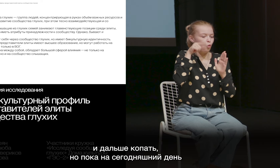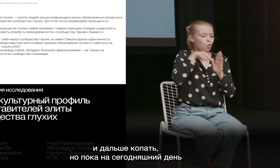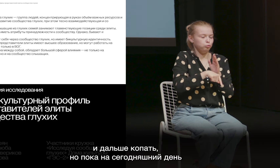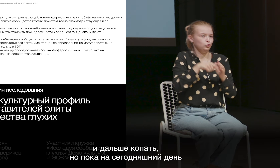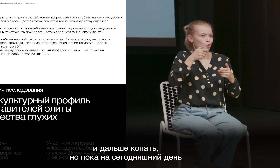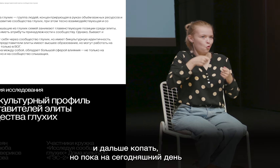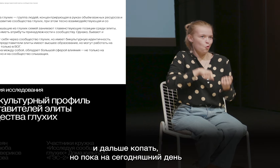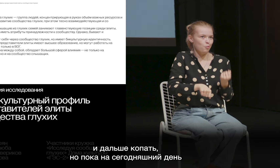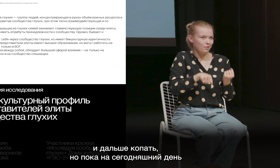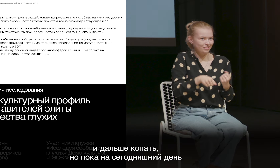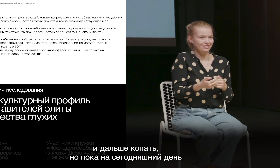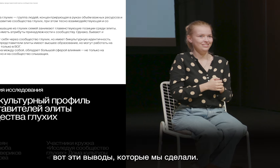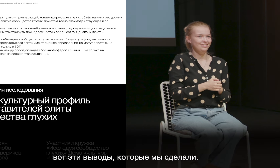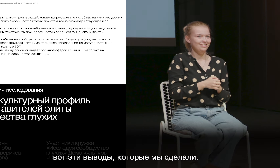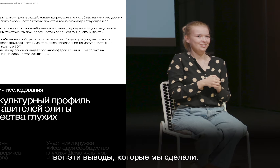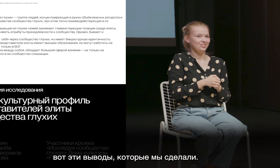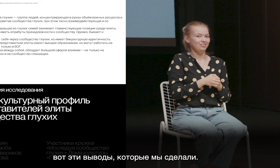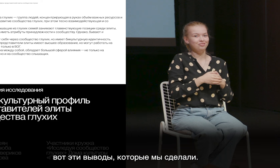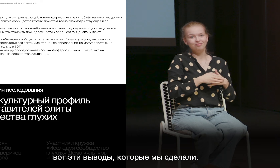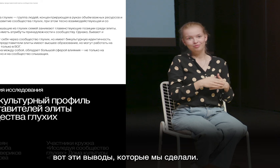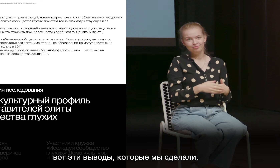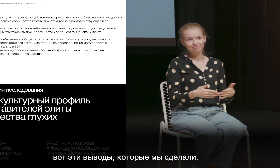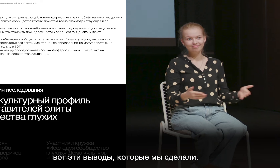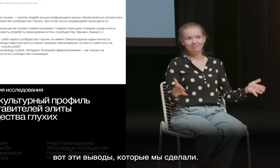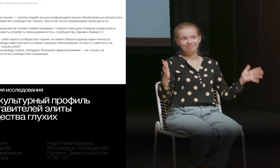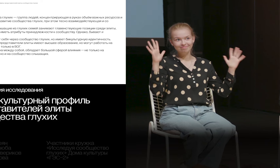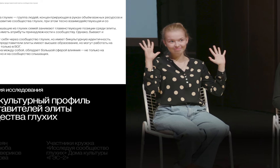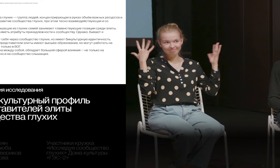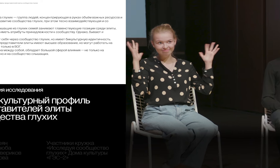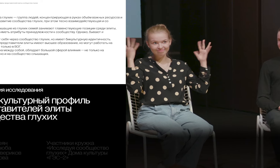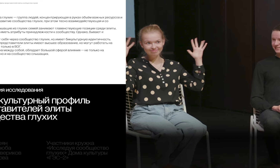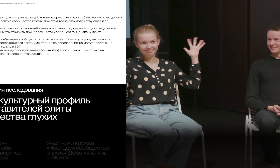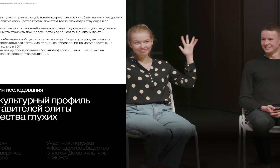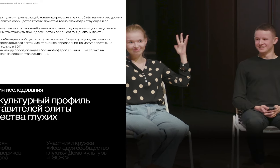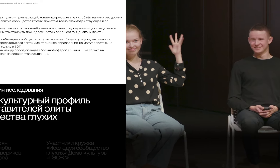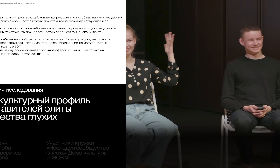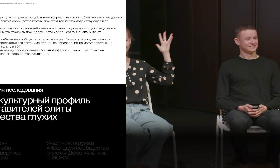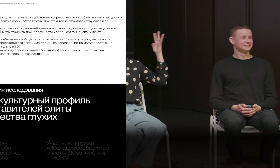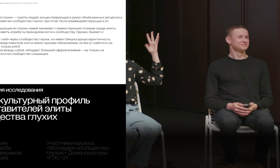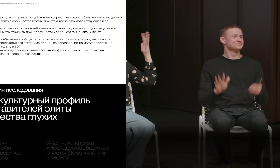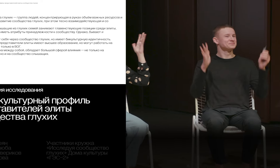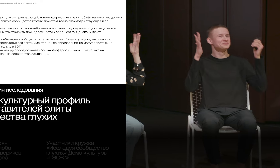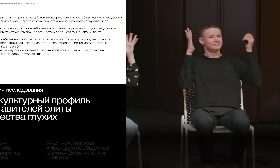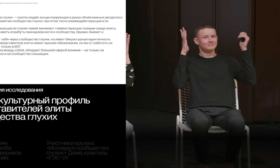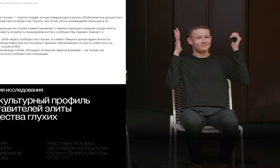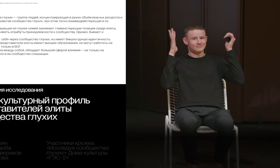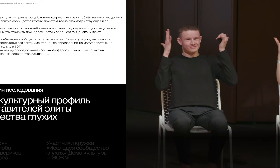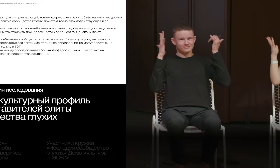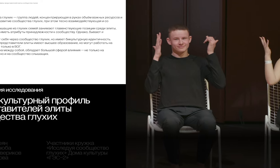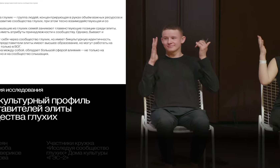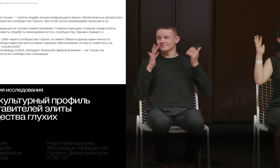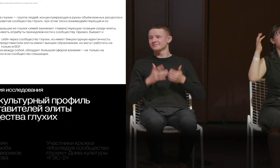разбирать больше, глубже, и дальше, и точнее, но вот пока на сегодняшний день вот эти выводы, которые мы сделали.